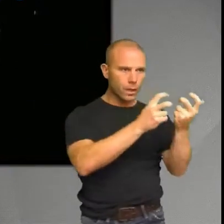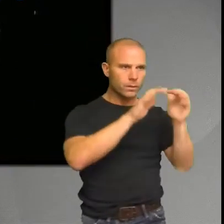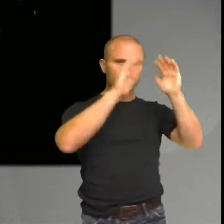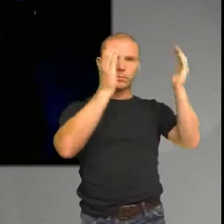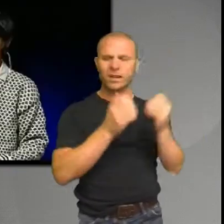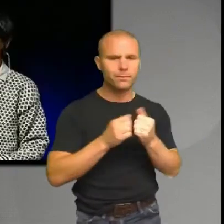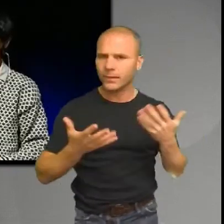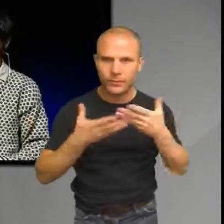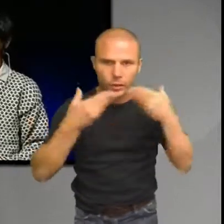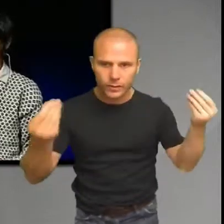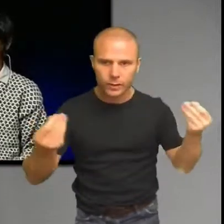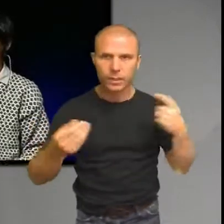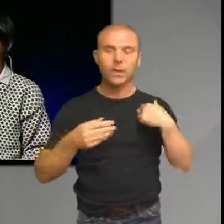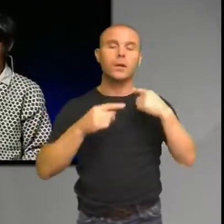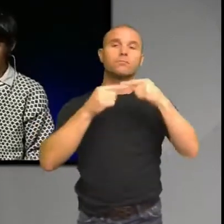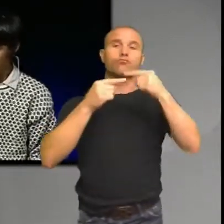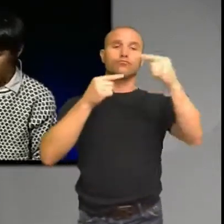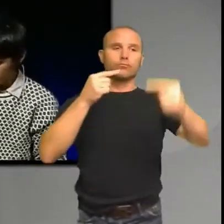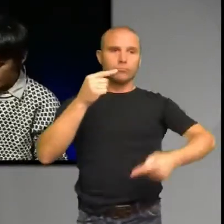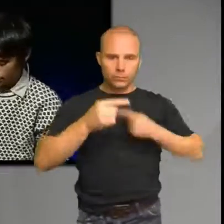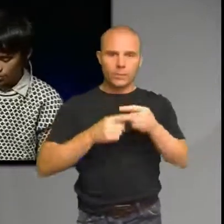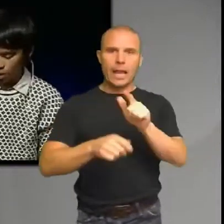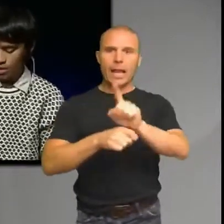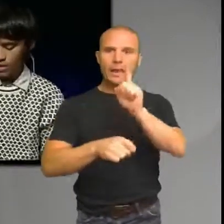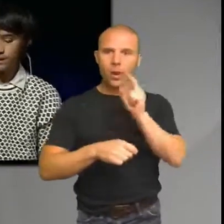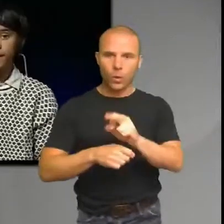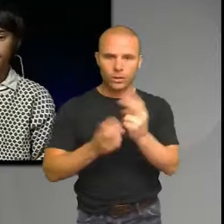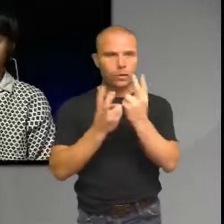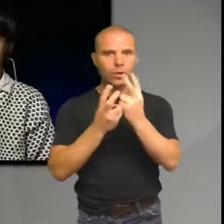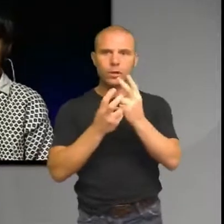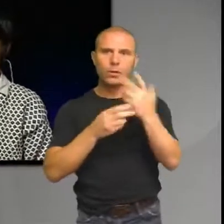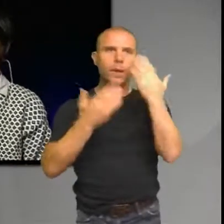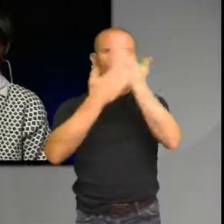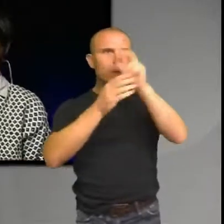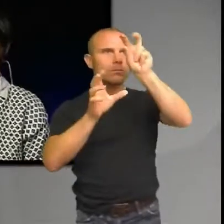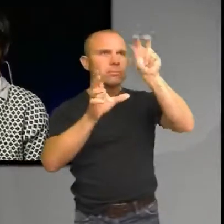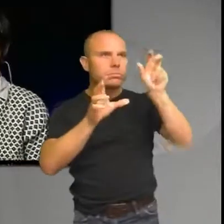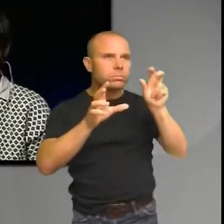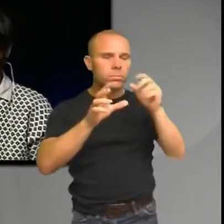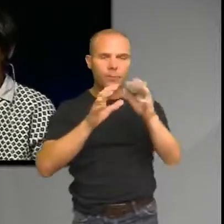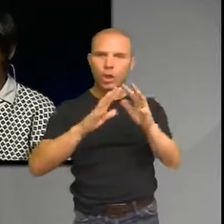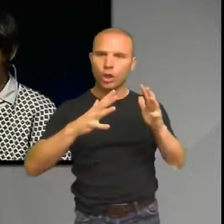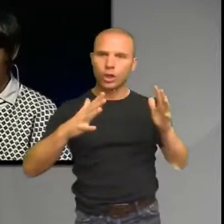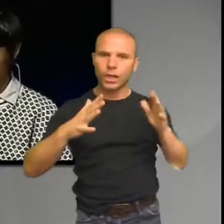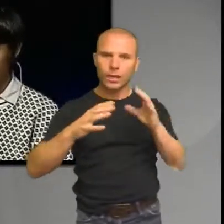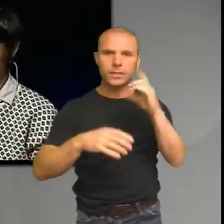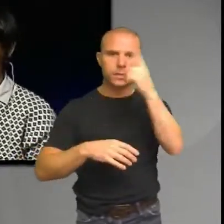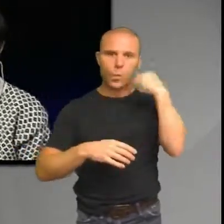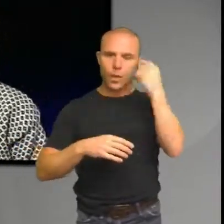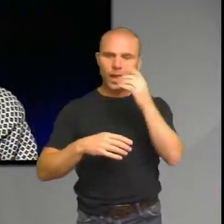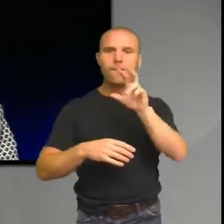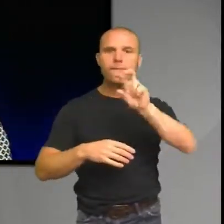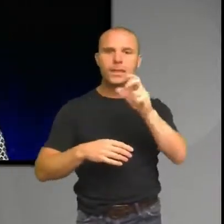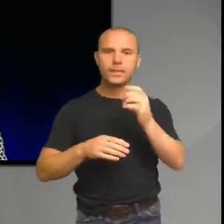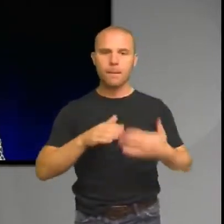cykler om cirka 11 år så ökar solfläckarna i antal. Detta kallas solfläcksmaximum. Samtidigt så bryter